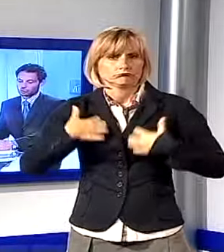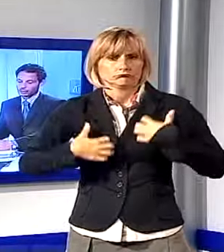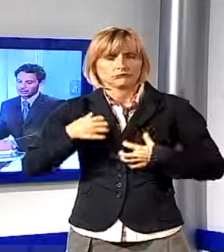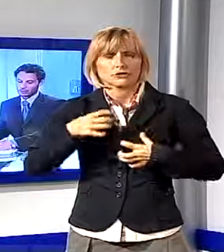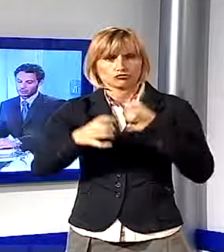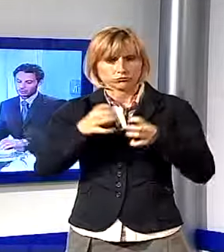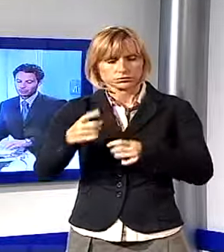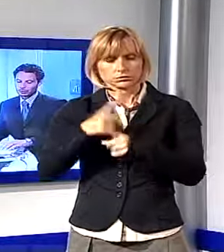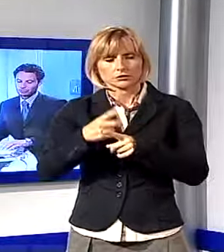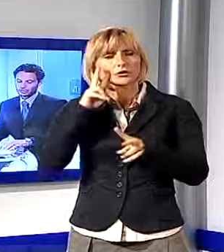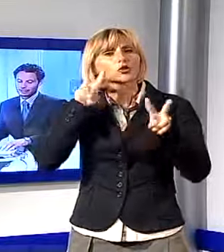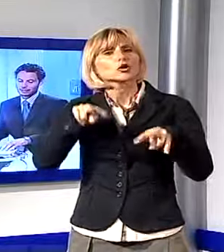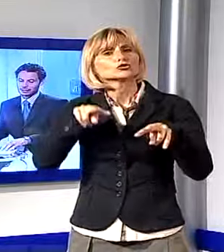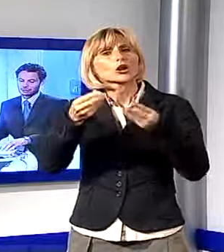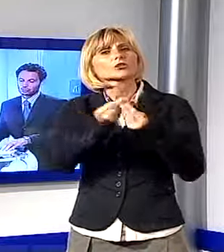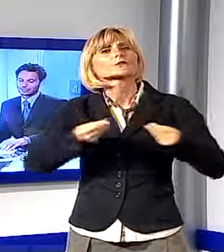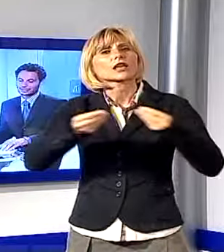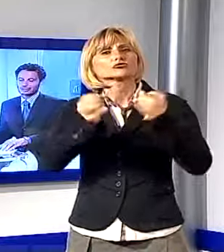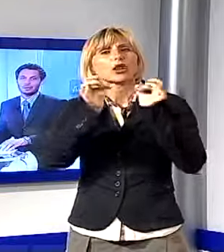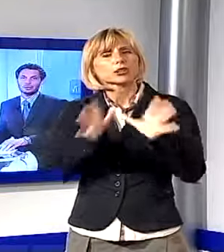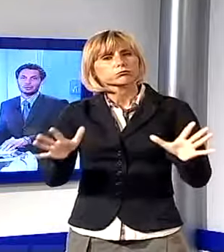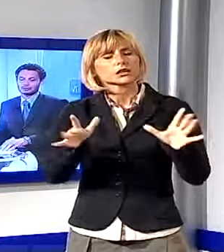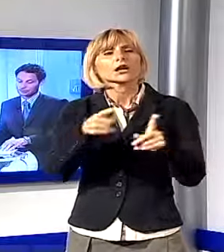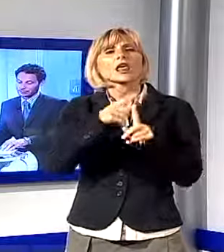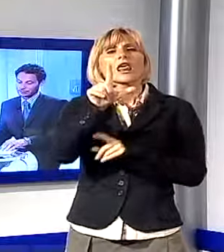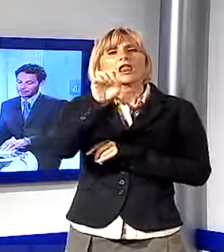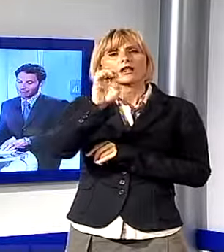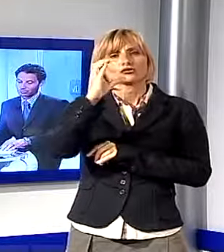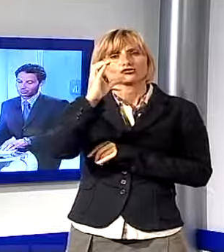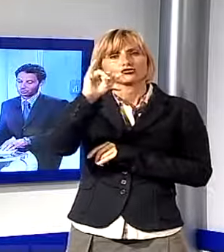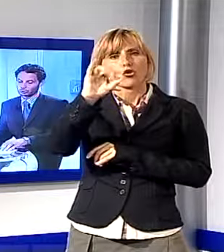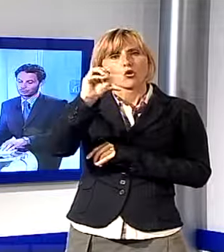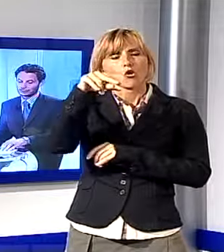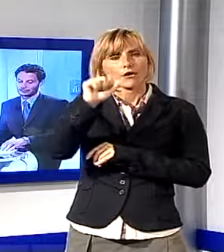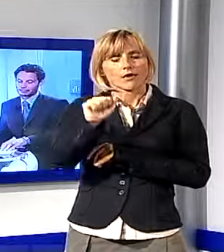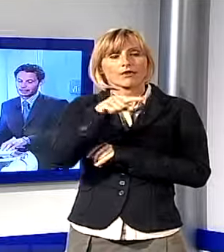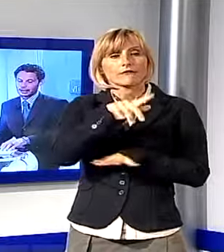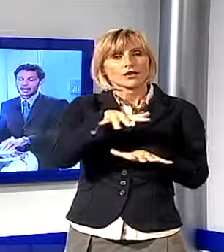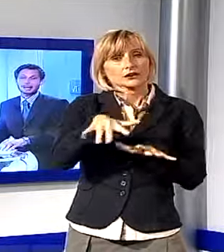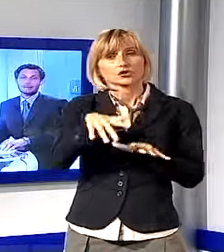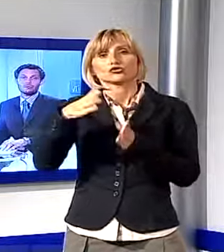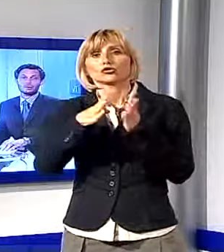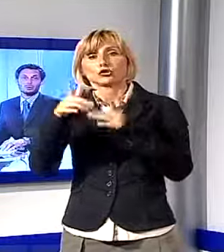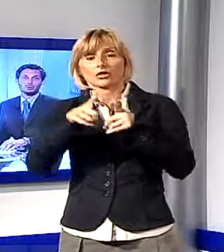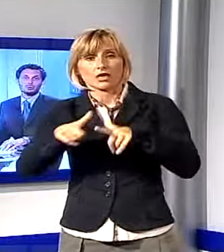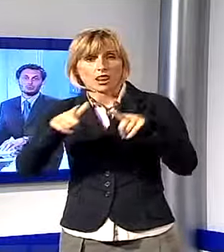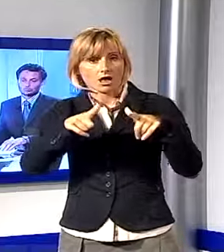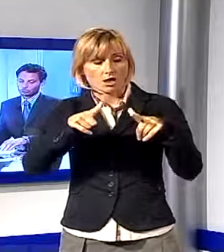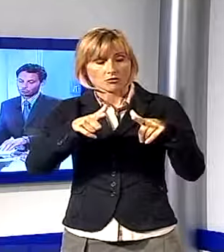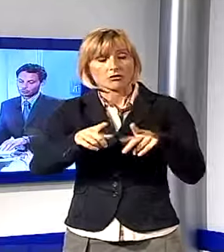vigilano sulla spiaggia libera della Lecciona tra Viareggio e Torre del Lago. In tutto 7 persone che lavorano per conto di un'associazione